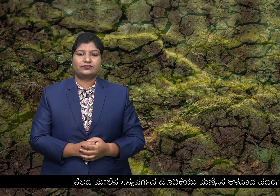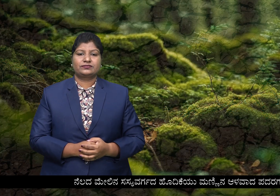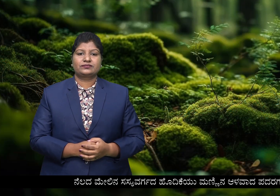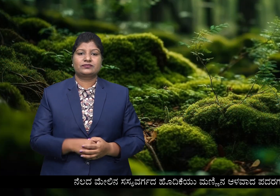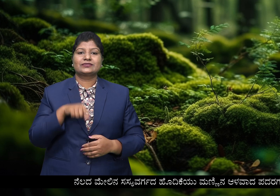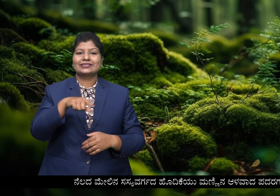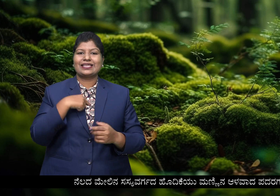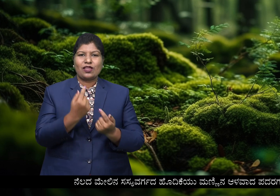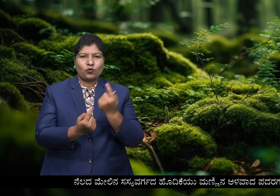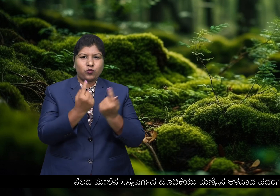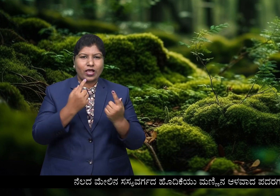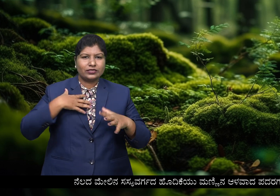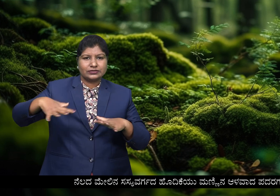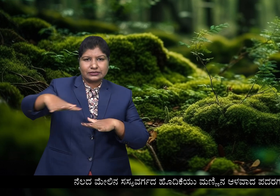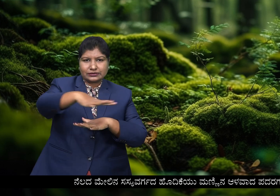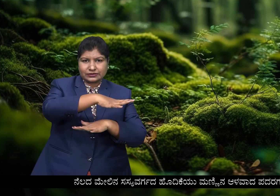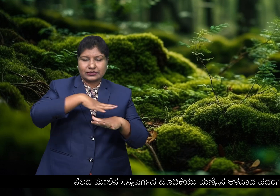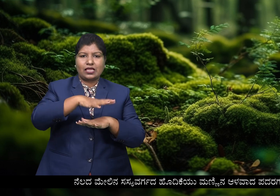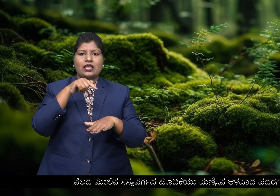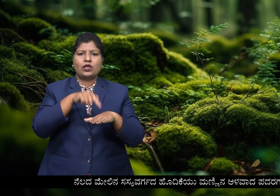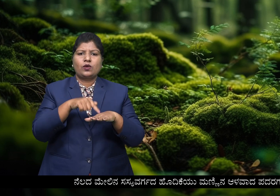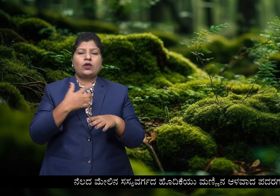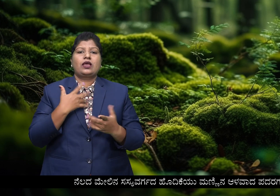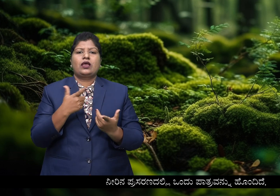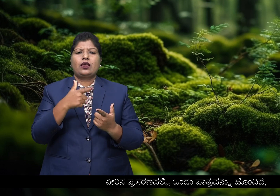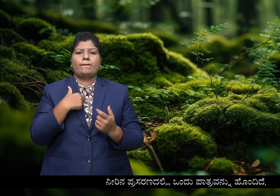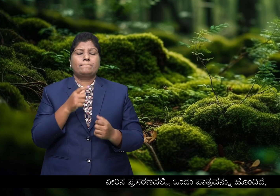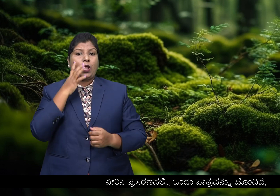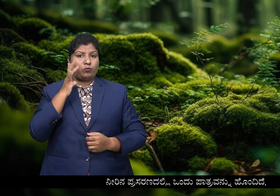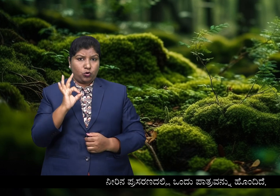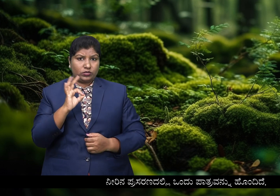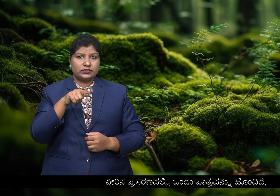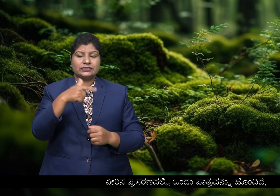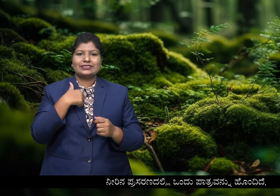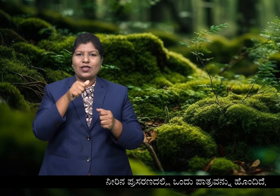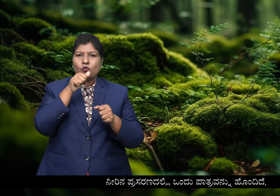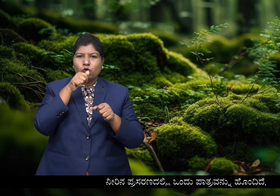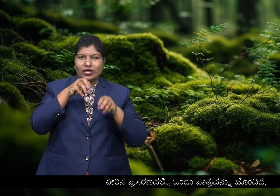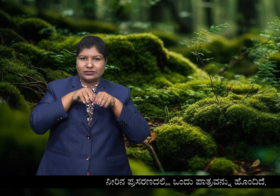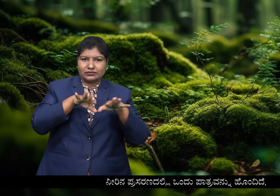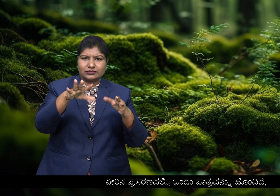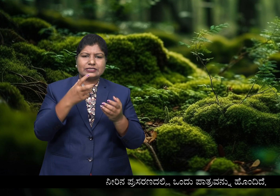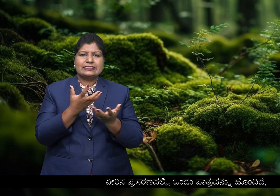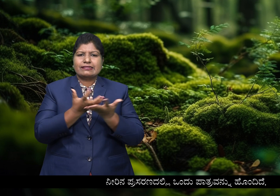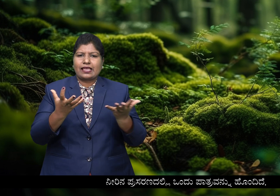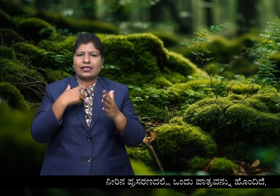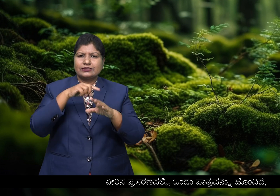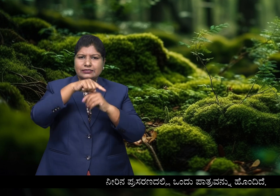ನೆಲದ ಮೇಲಿನ ಸಸ್ಯವರ್ಗದ ಹೊದಿಕೆಯು ಮಣ್ಣಿನ ಆಳವಾದ ಪದರಗಳಲ್ಲಿ ನೀರಿನ ಪ್ರಸರಣದಲ್ಲಿ ಒಂದು ಪಾತ್ರವನ್ನು